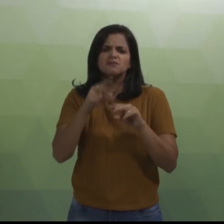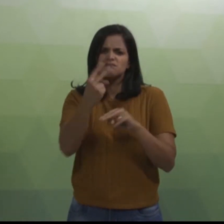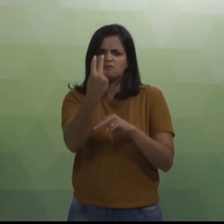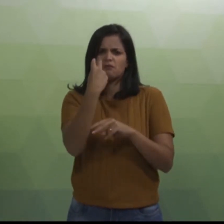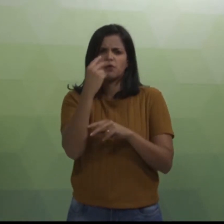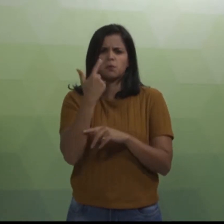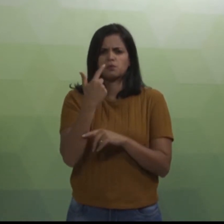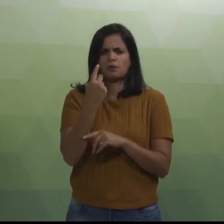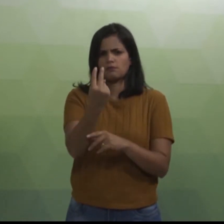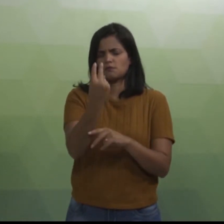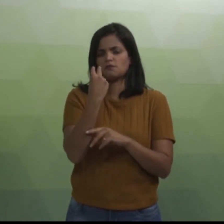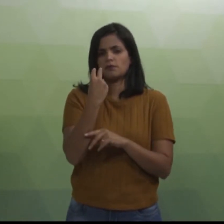Estes presentes.